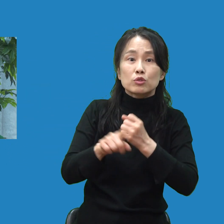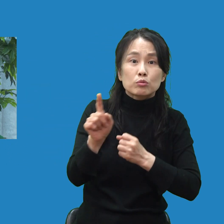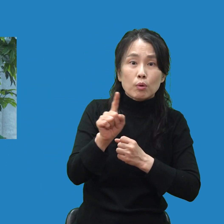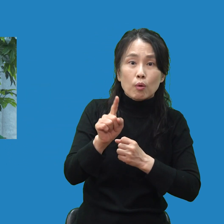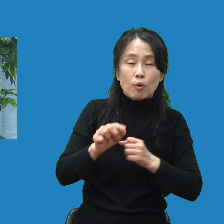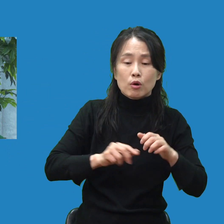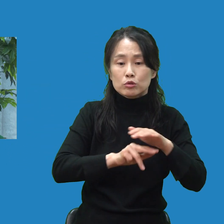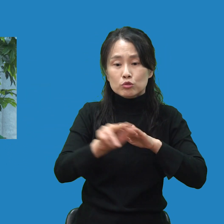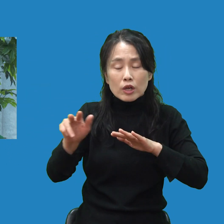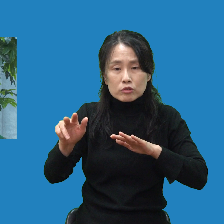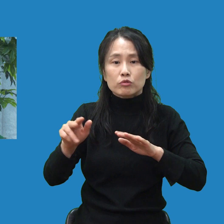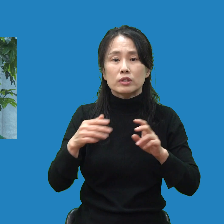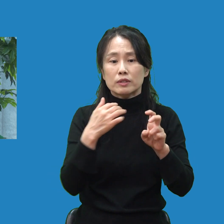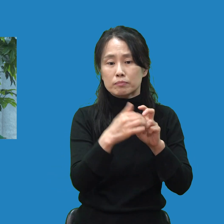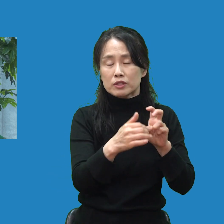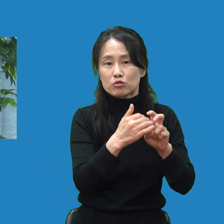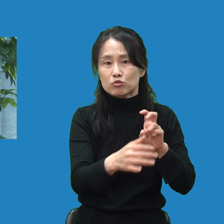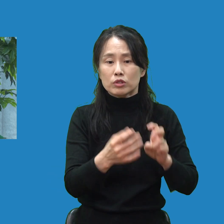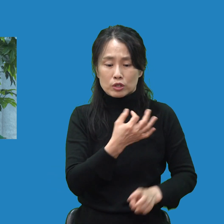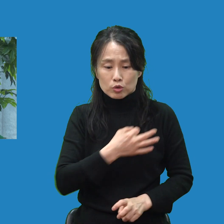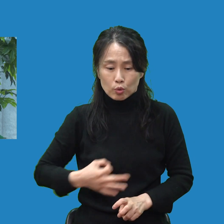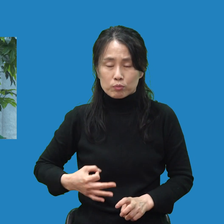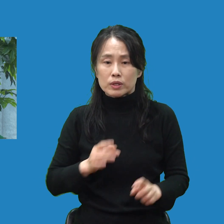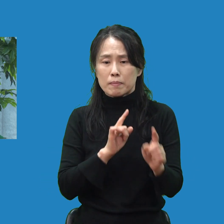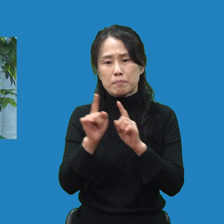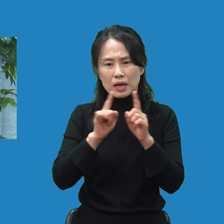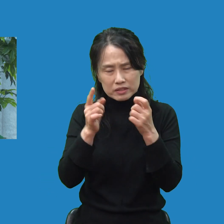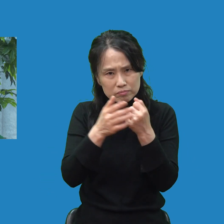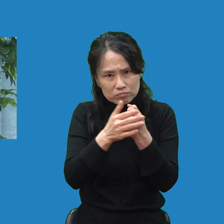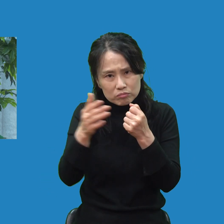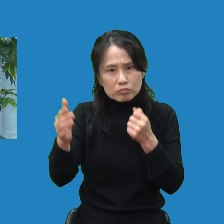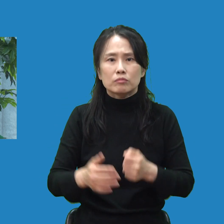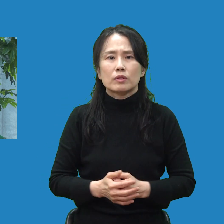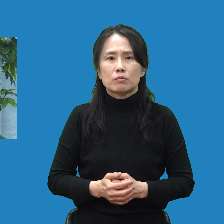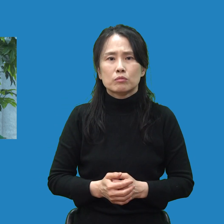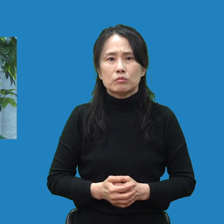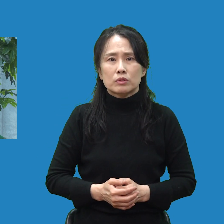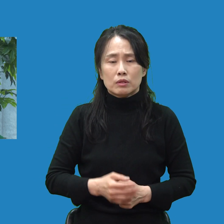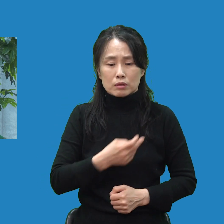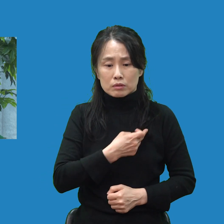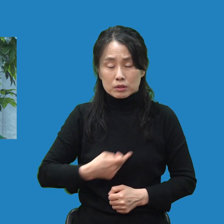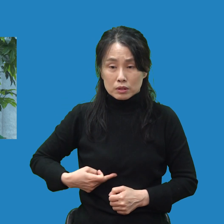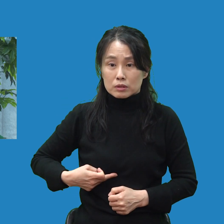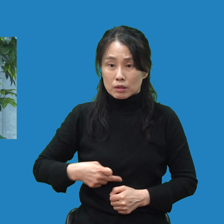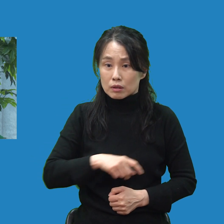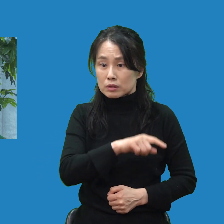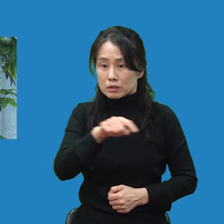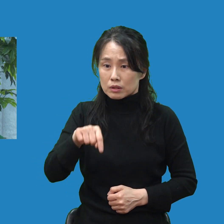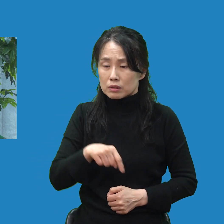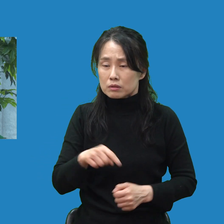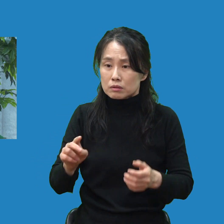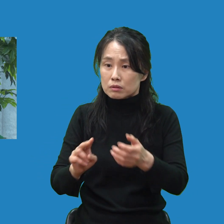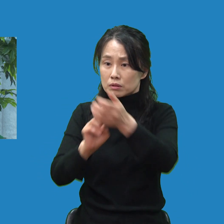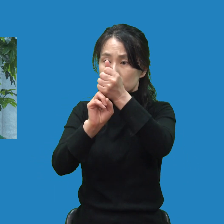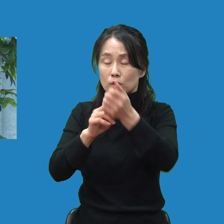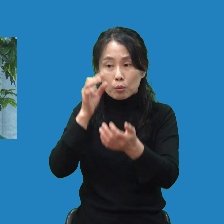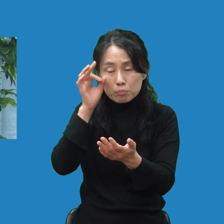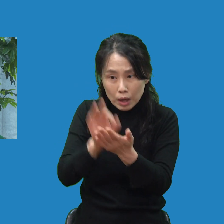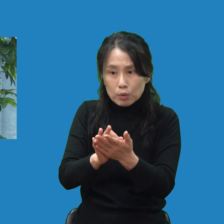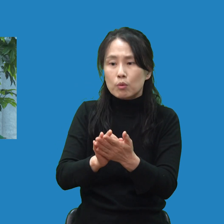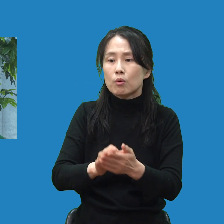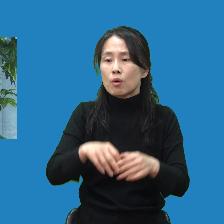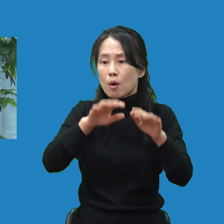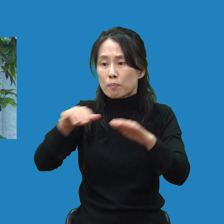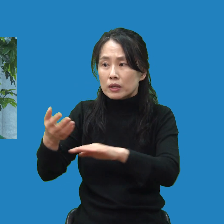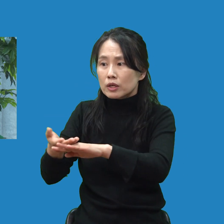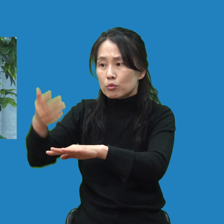민수기 말씀을 욥기 말씀 때문이에요. 제자들은 오병이어 표적으로 을 보고도, 바다 위를